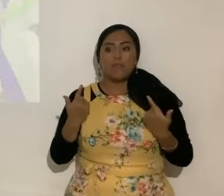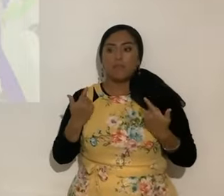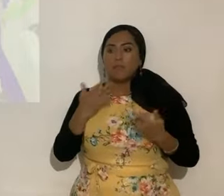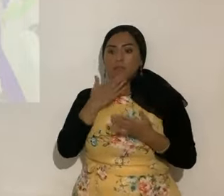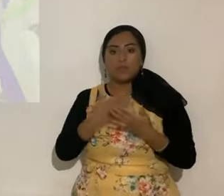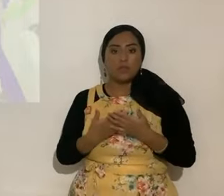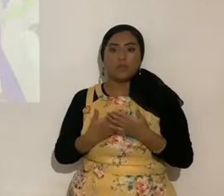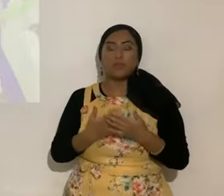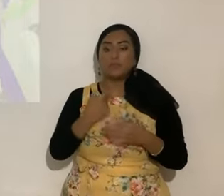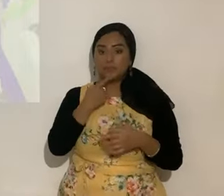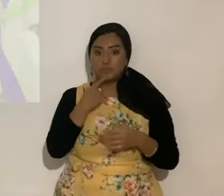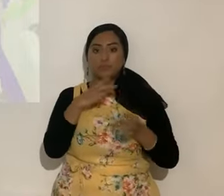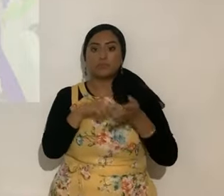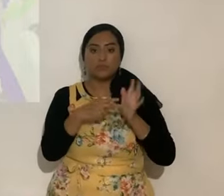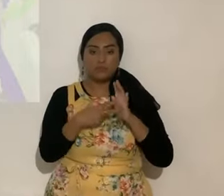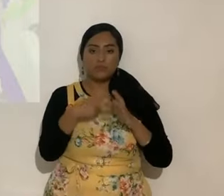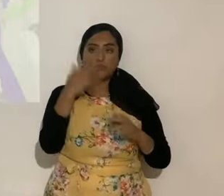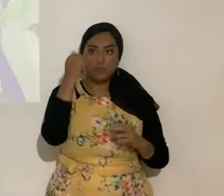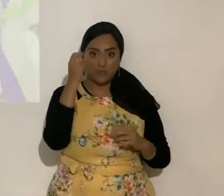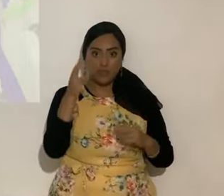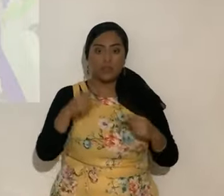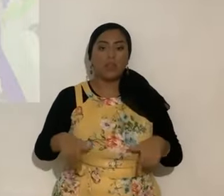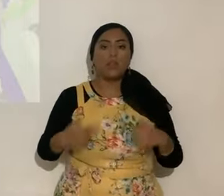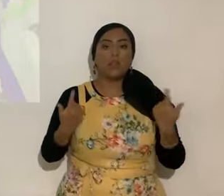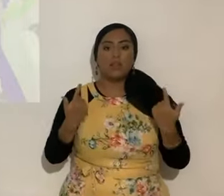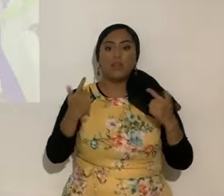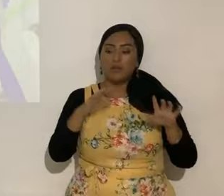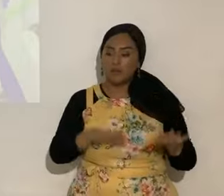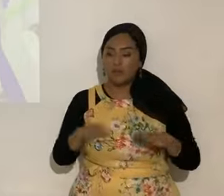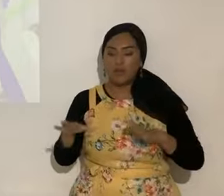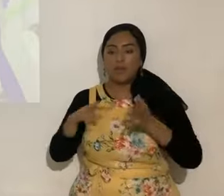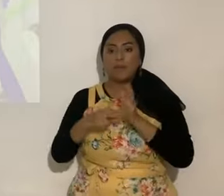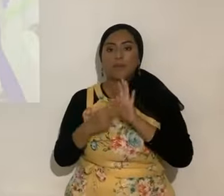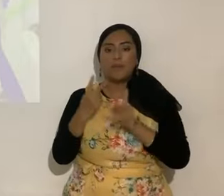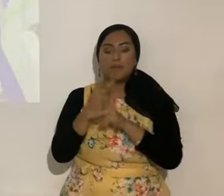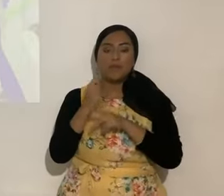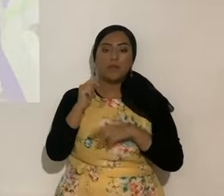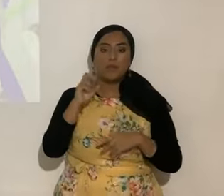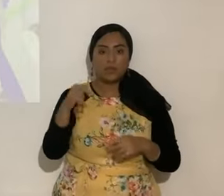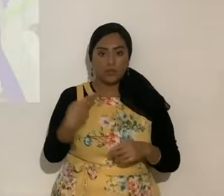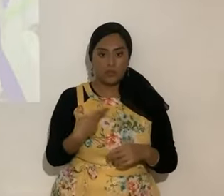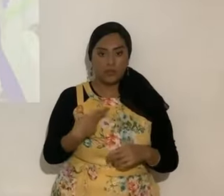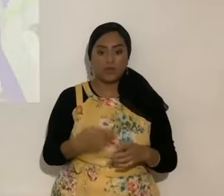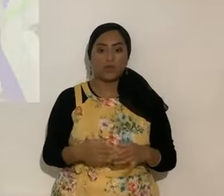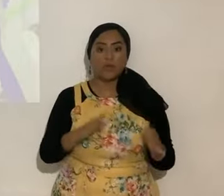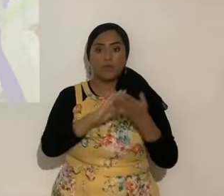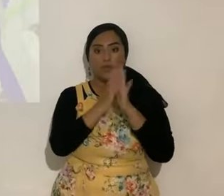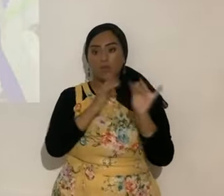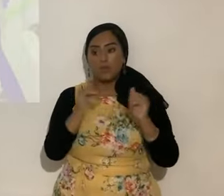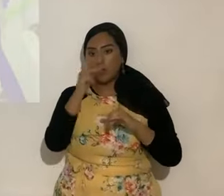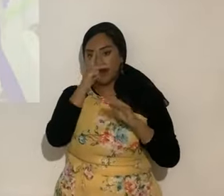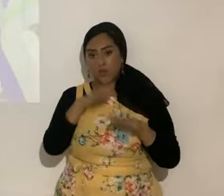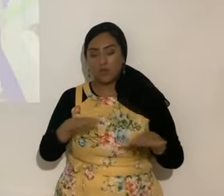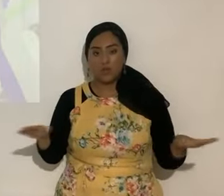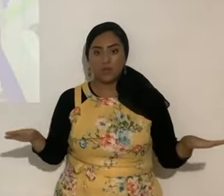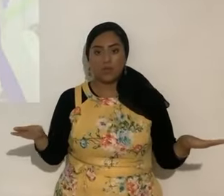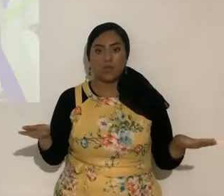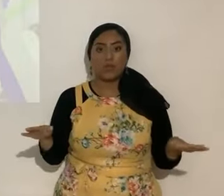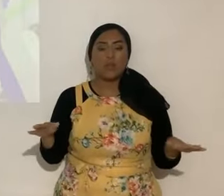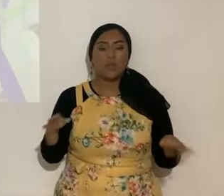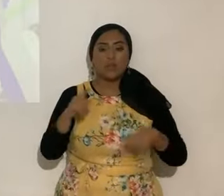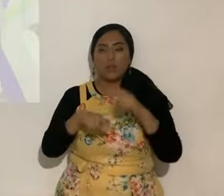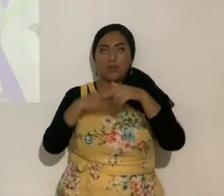inocentemente, es a lo que se refiere Yahshua, vivir inocentemente, es guardar la Torah, el que no se volviera, como un niño, no puede entrar